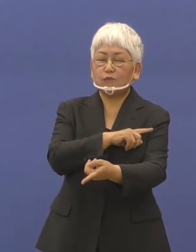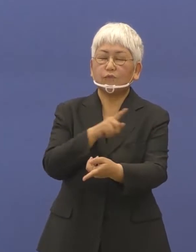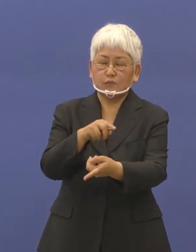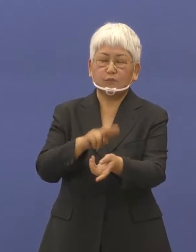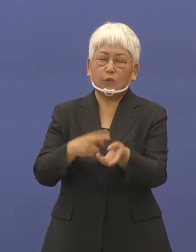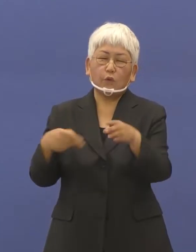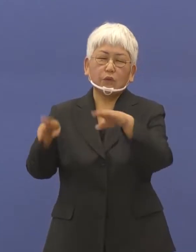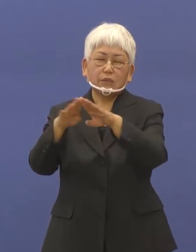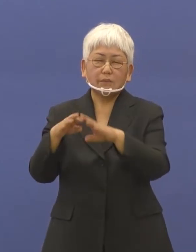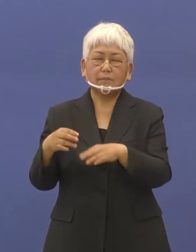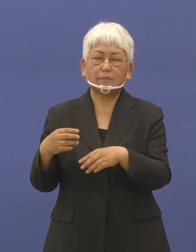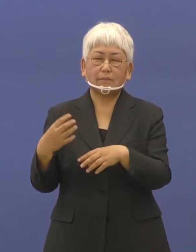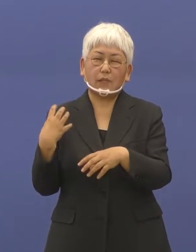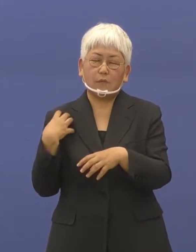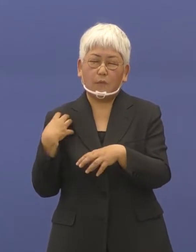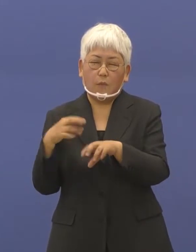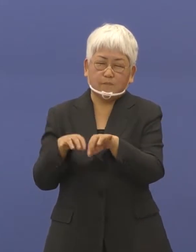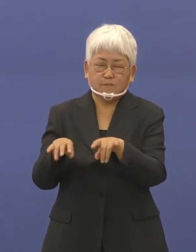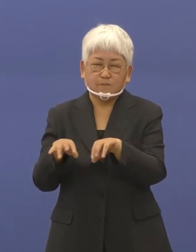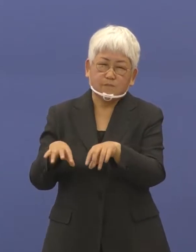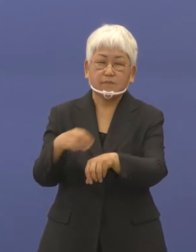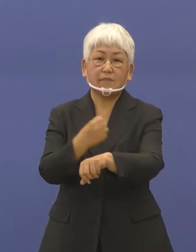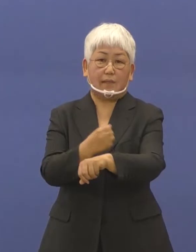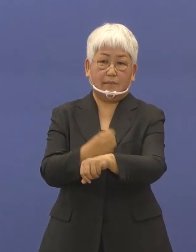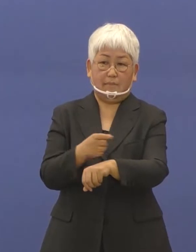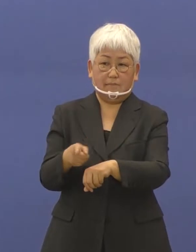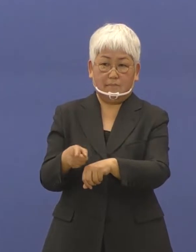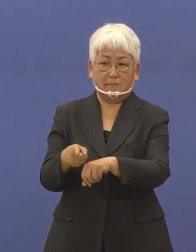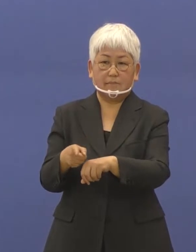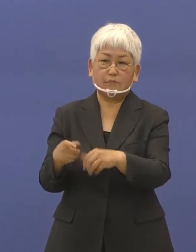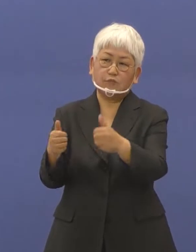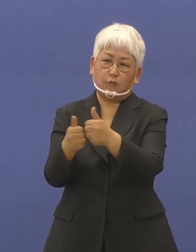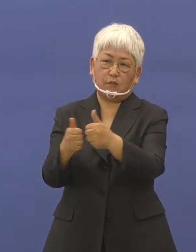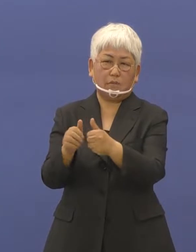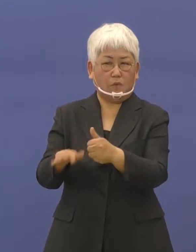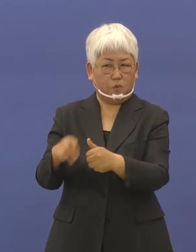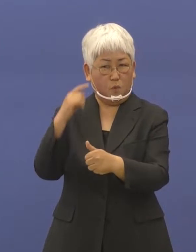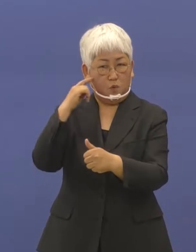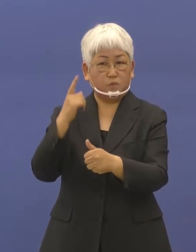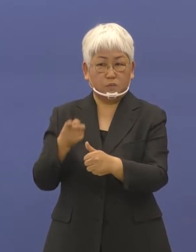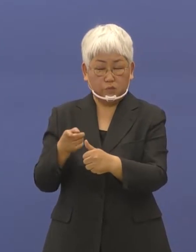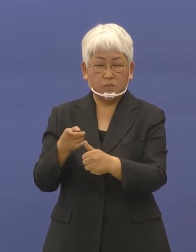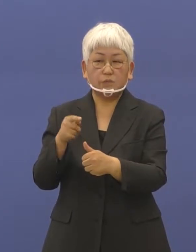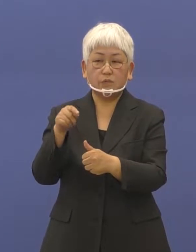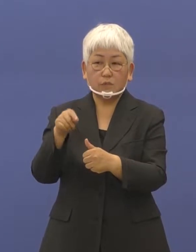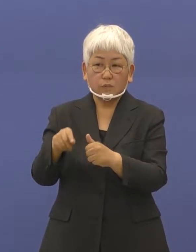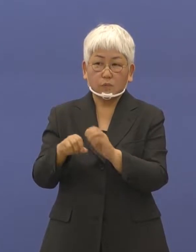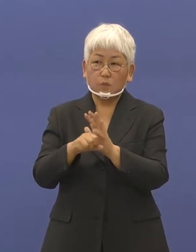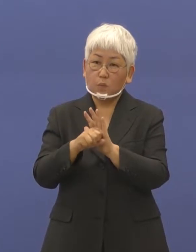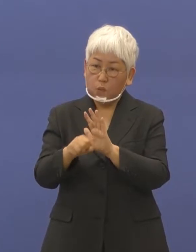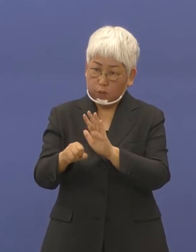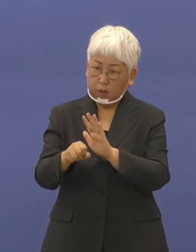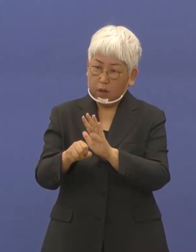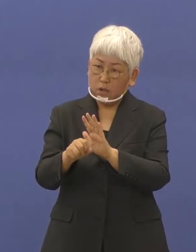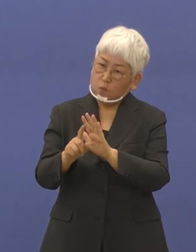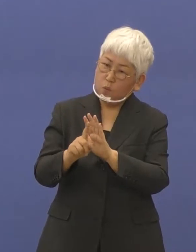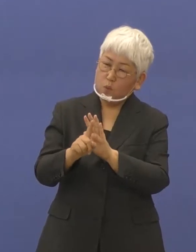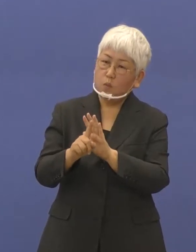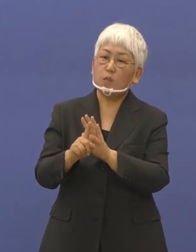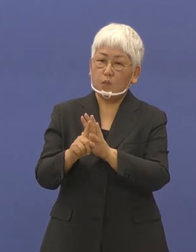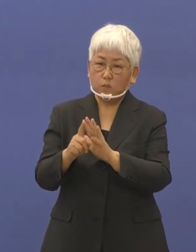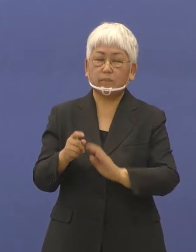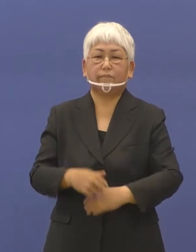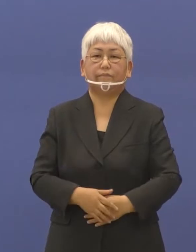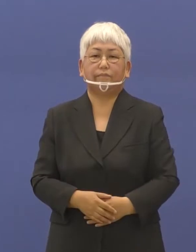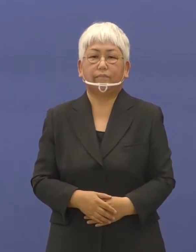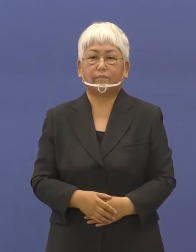でだいぶ時間がかかるといったところで、そういった相談も寄せられていると思いますが、そういった効果があるのかといったところをちょっと教えていただけ